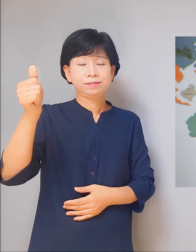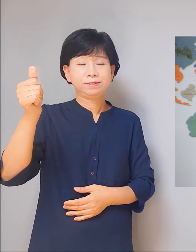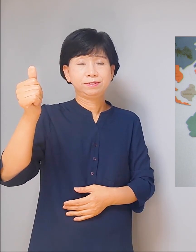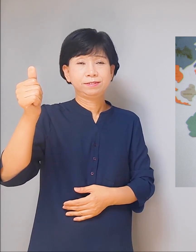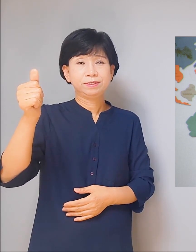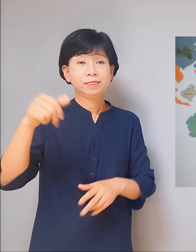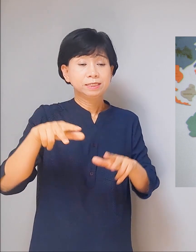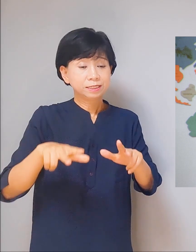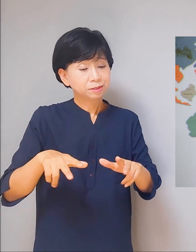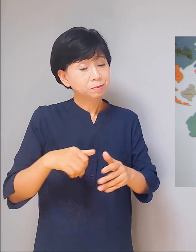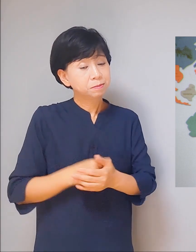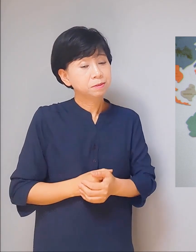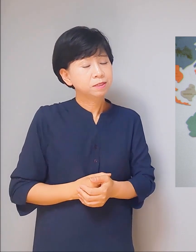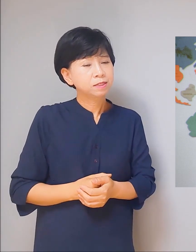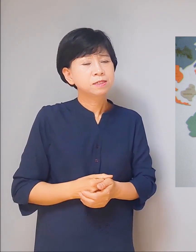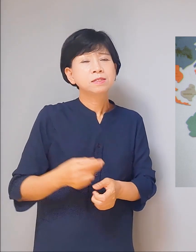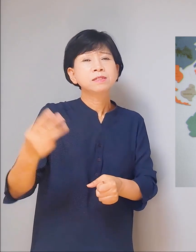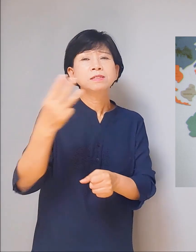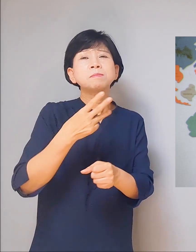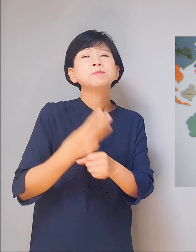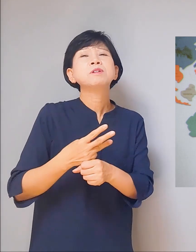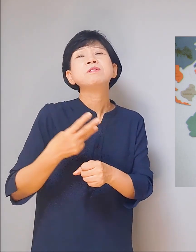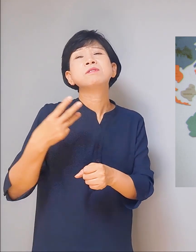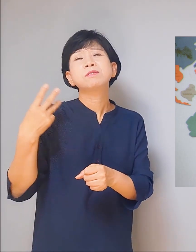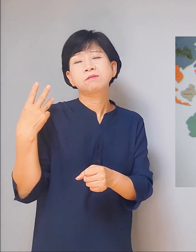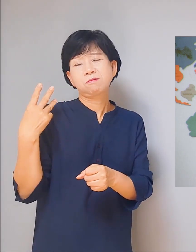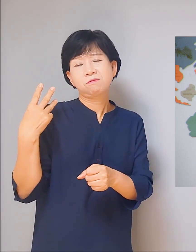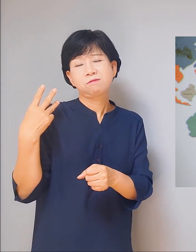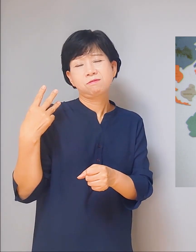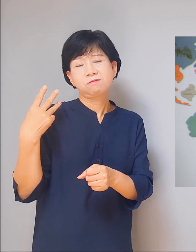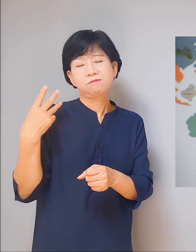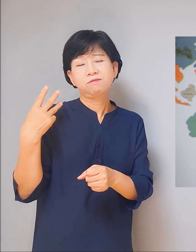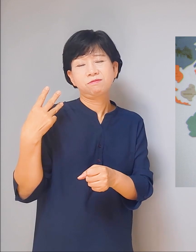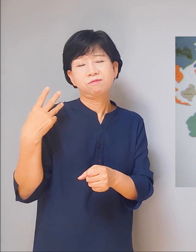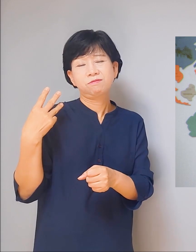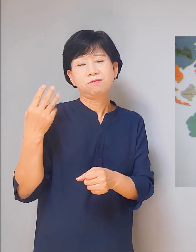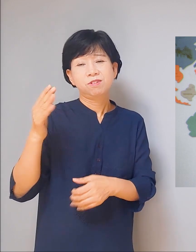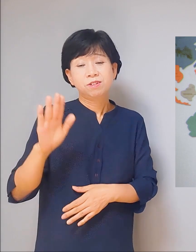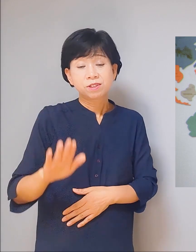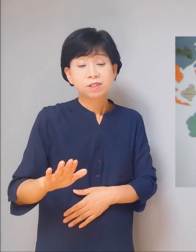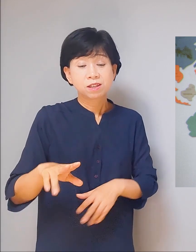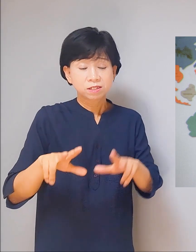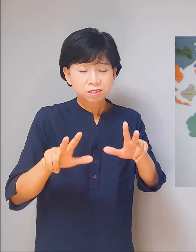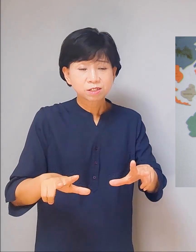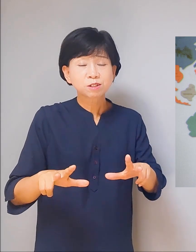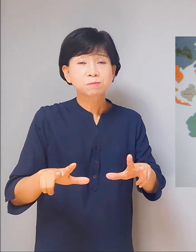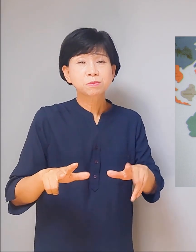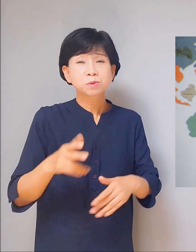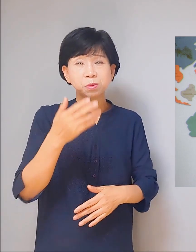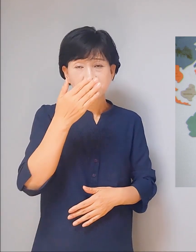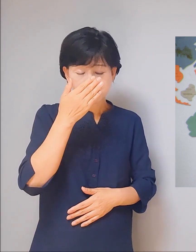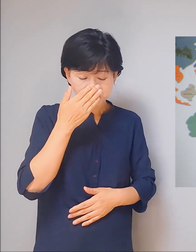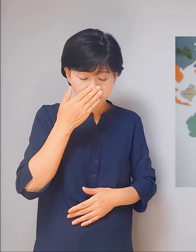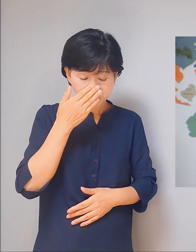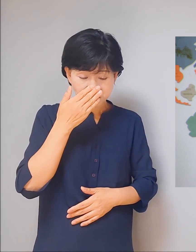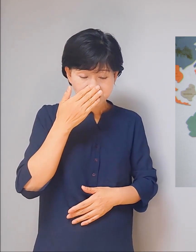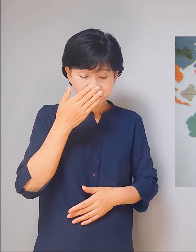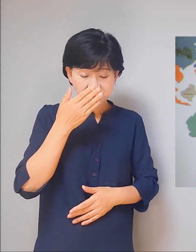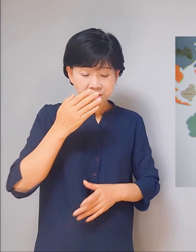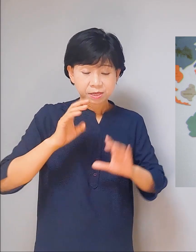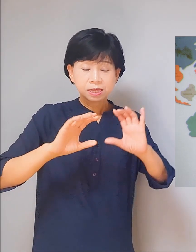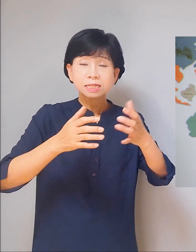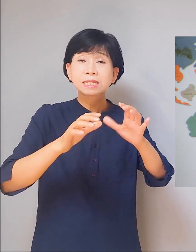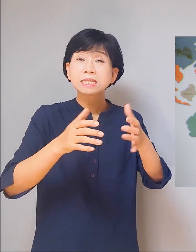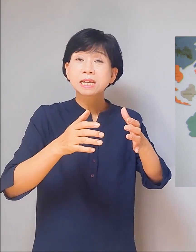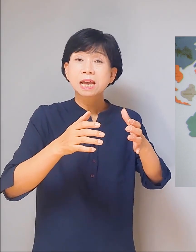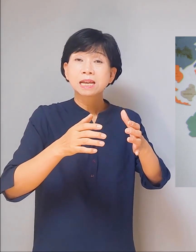보면요, 3000년이 지났어요. 그런데 지금도 이스라엘 국기에 보면 별이 하나 있습니다. 그